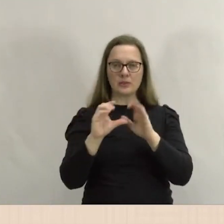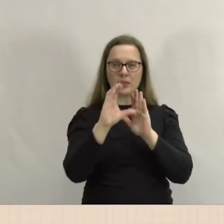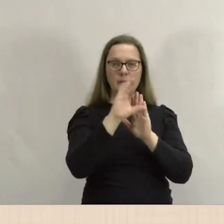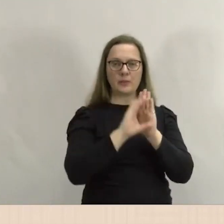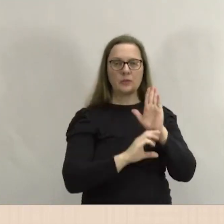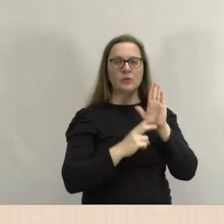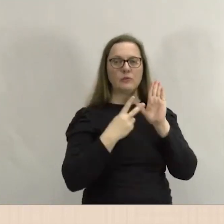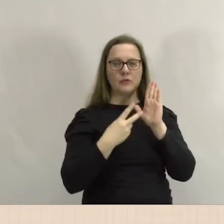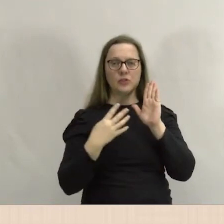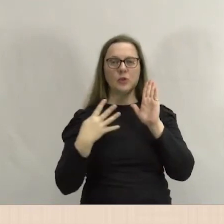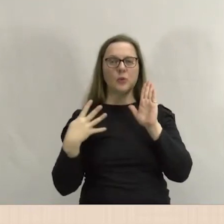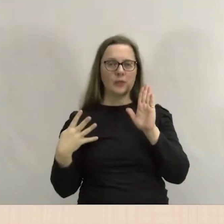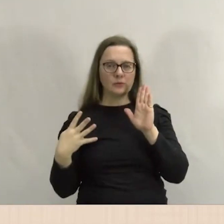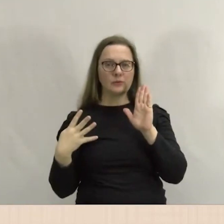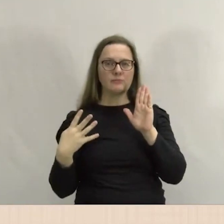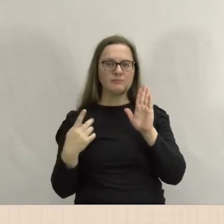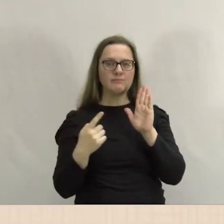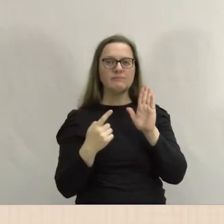Depois que o Senhor Jesus